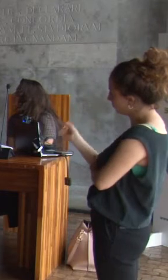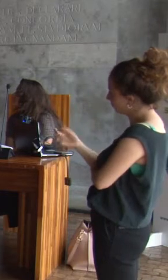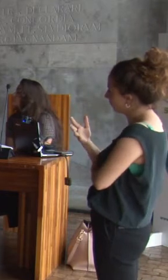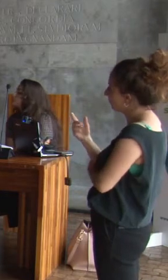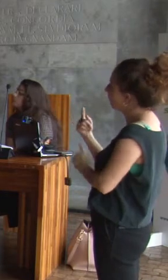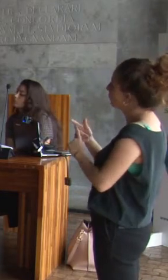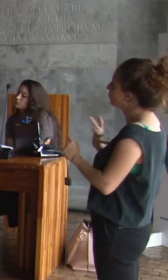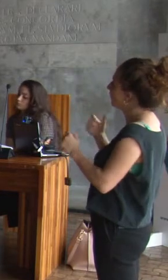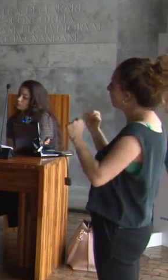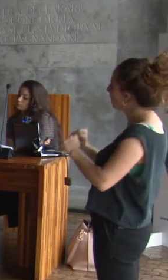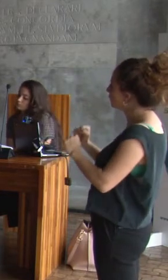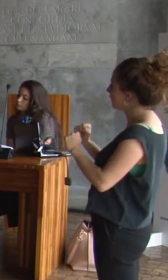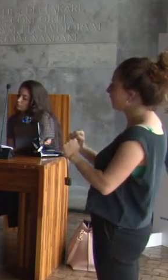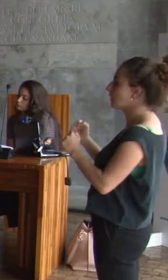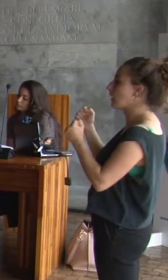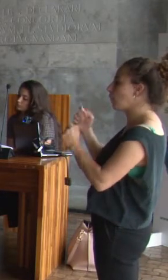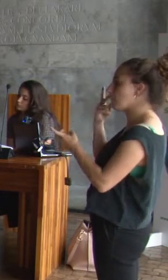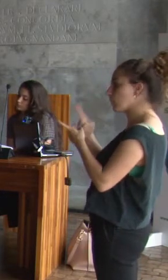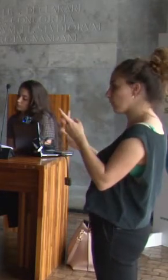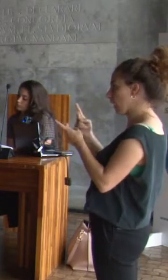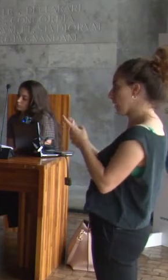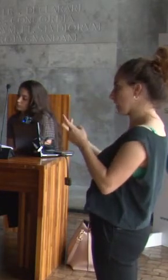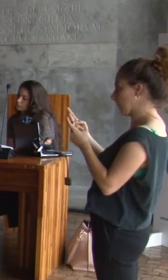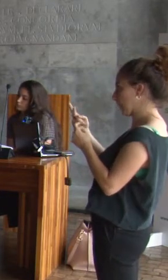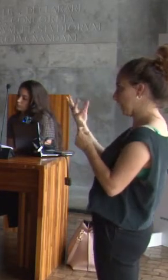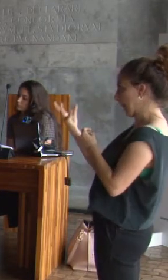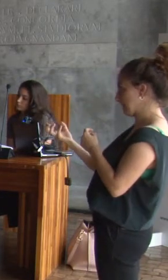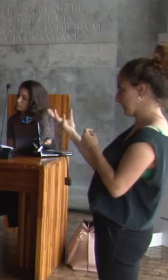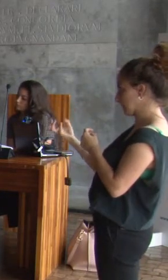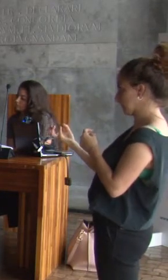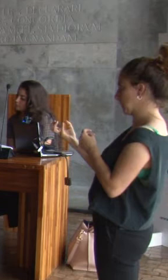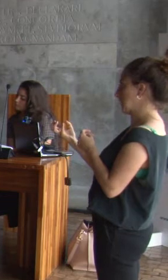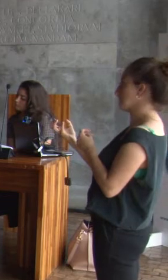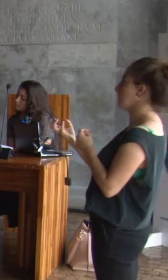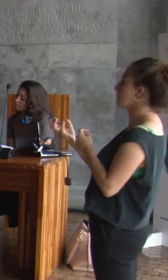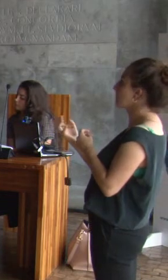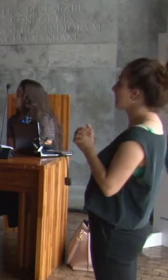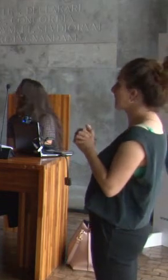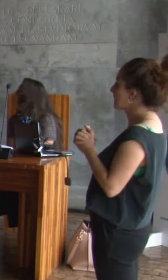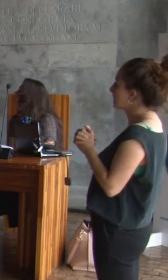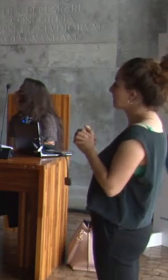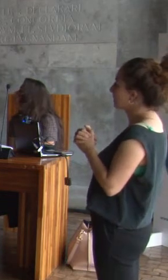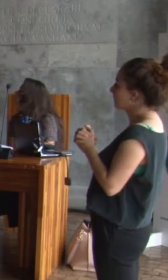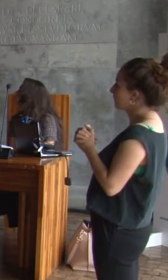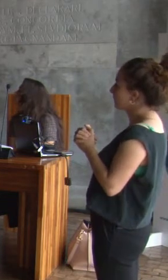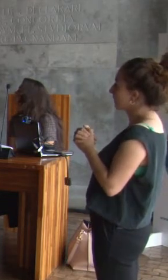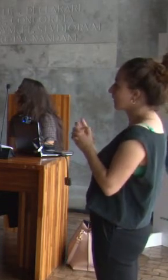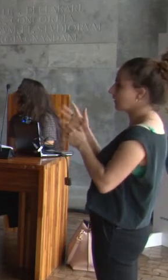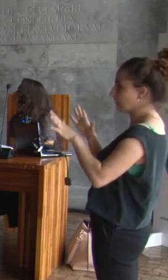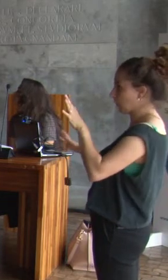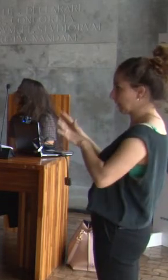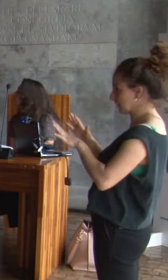anche la possibilità di testare l'applicazione che abbiamo usato per registrare le